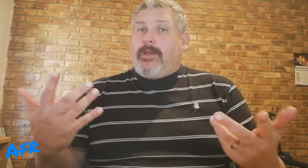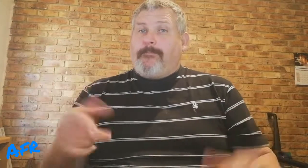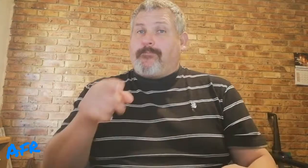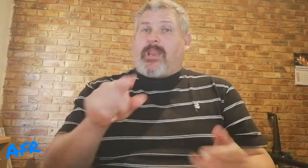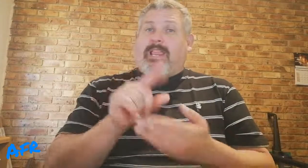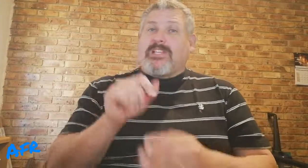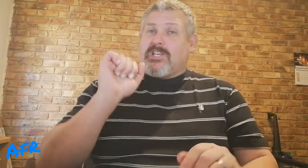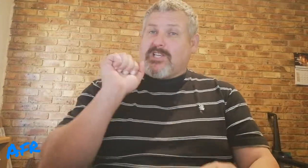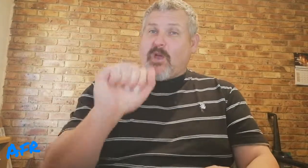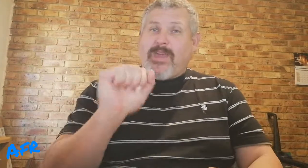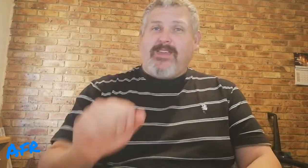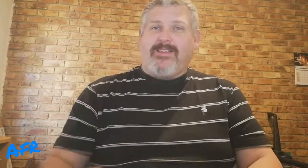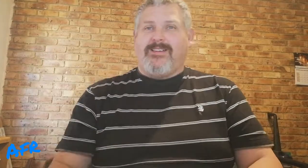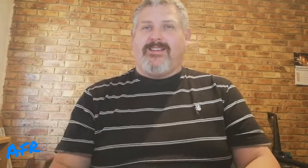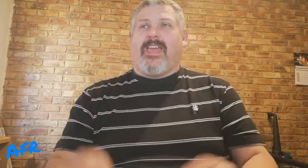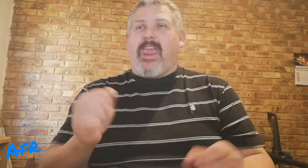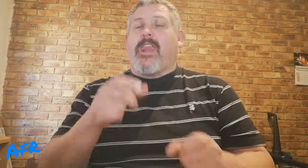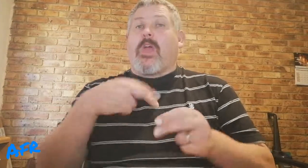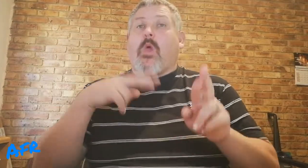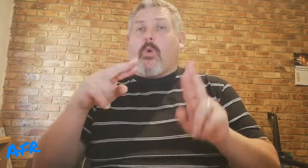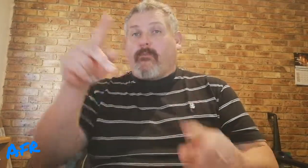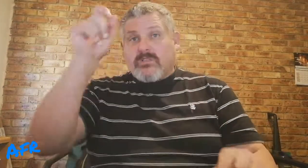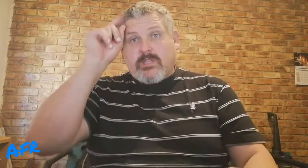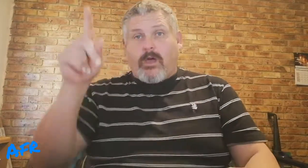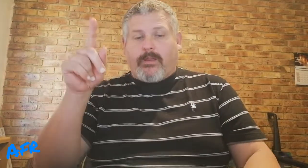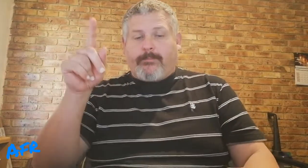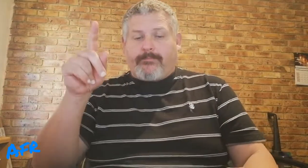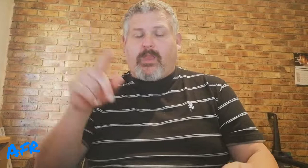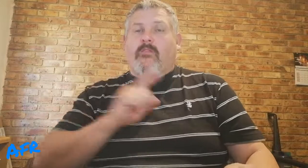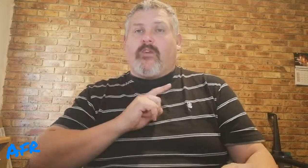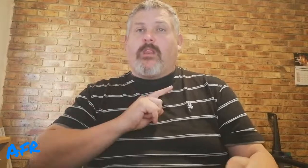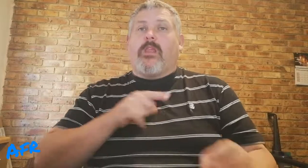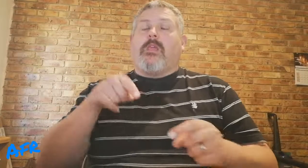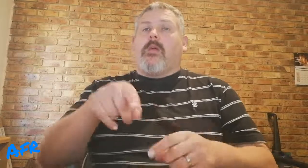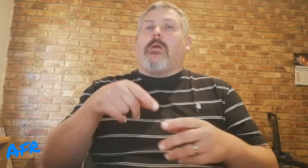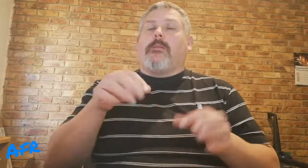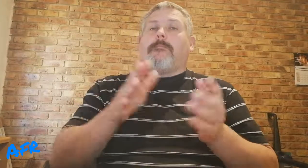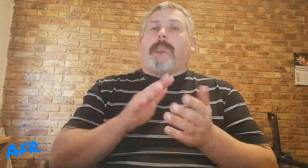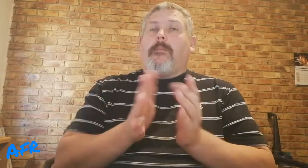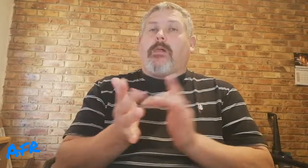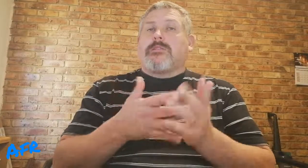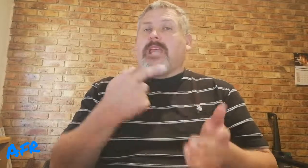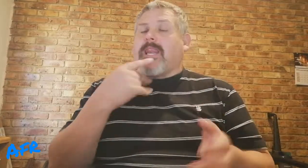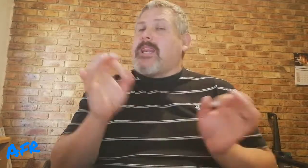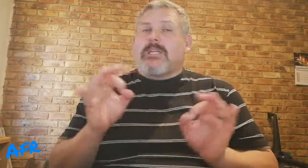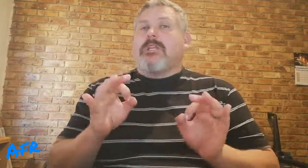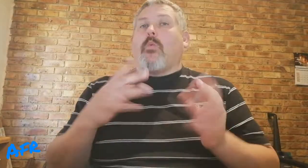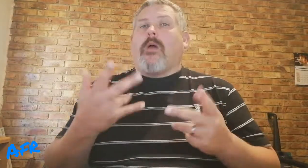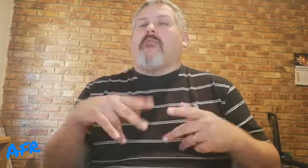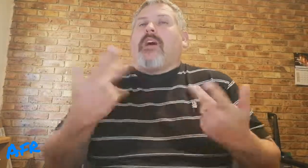So, die keuse is joune, en ek hoop verstaan van Bybel sê niks oor